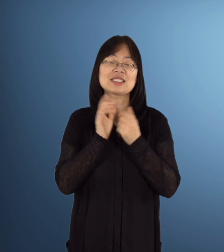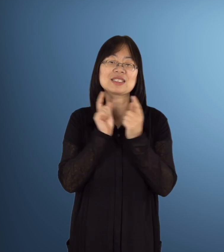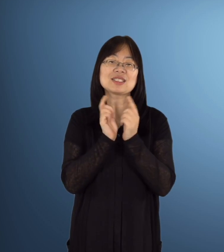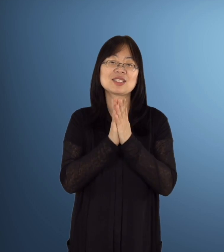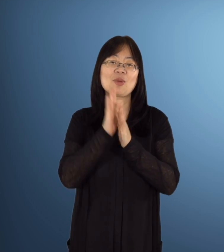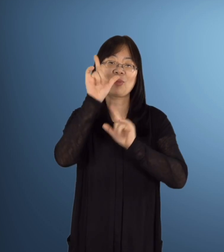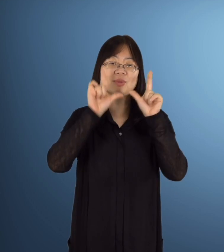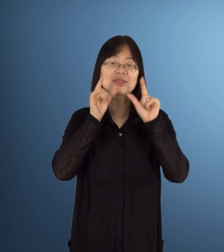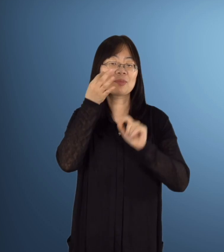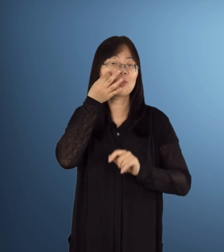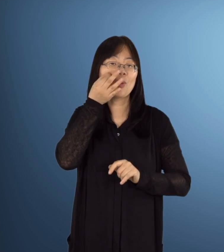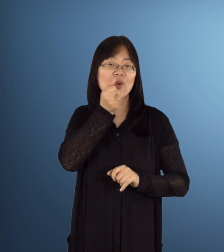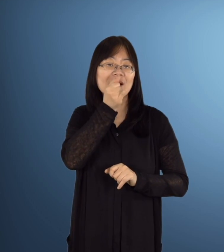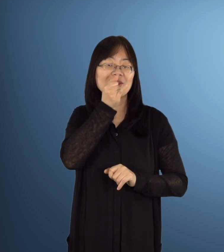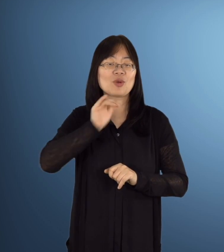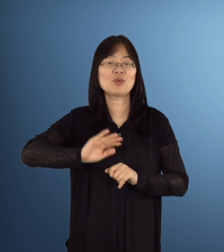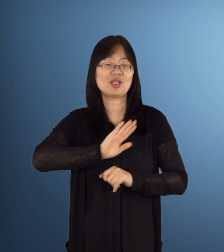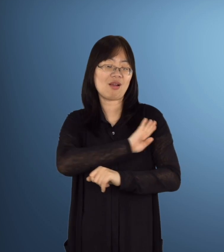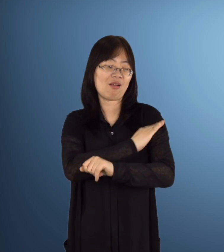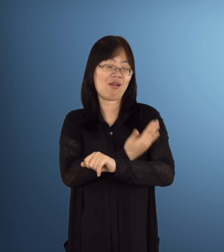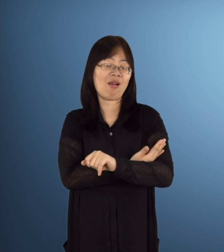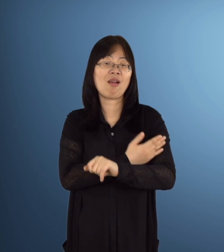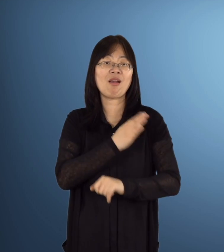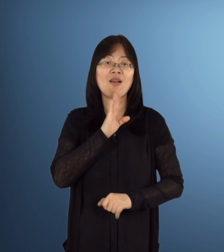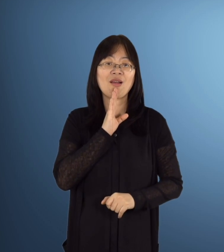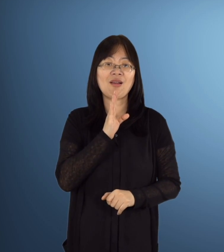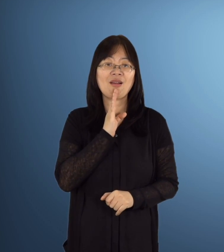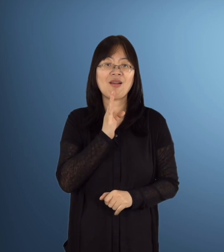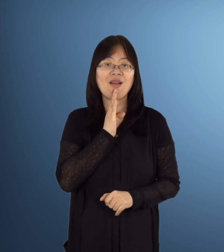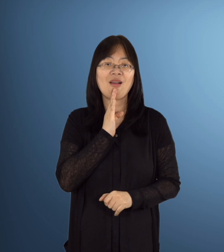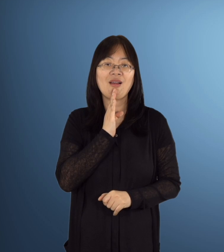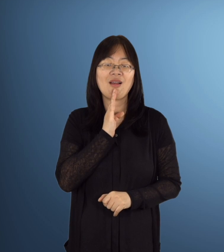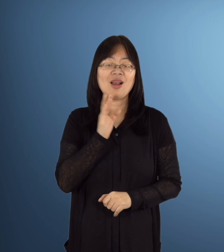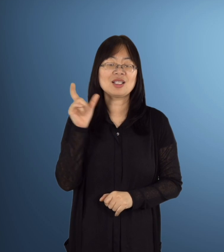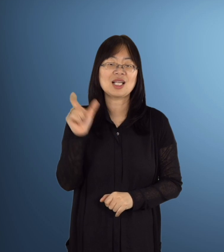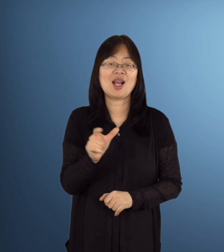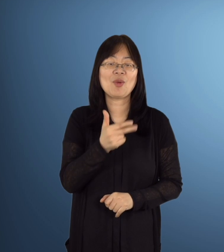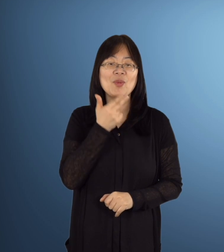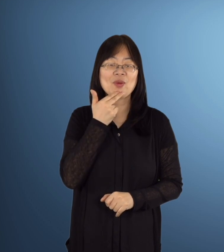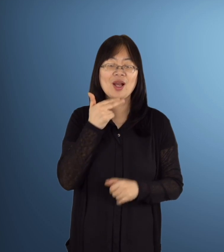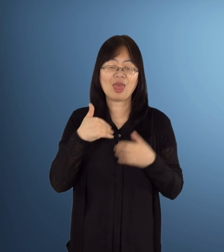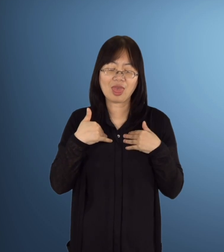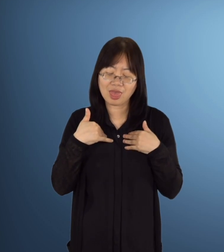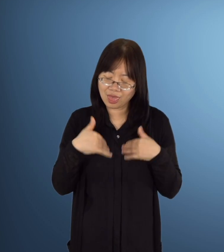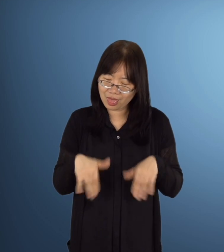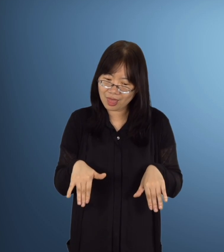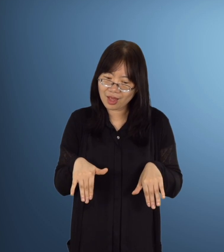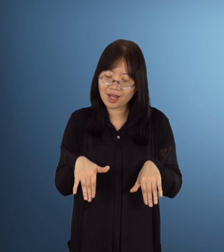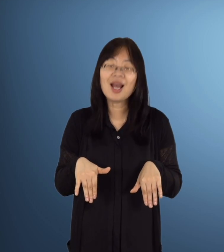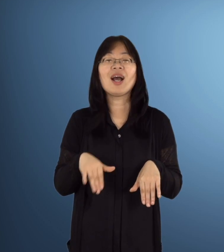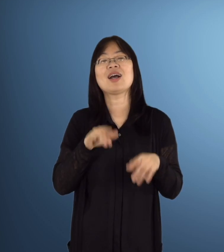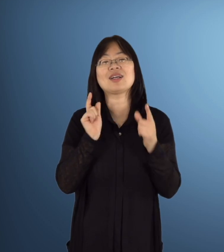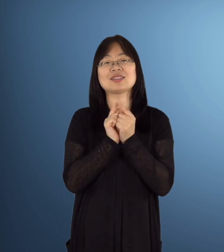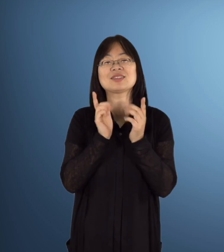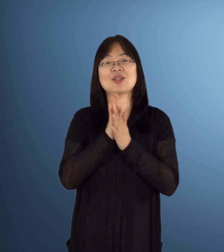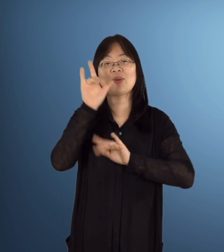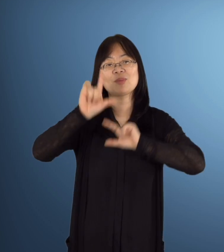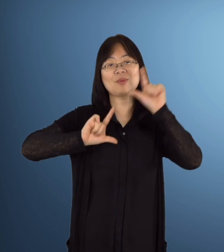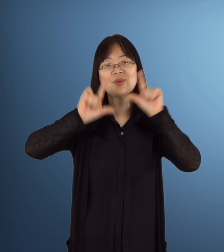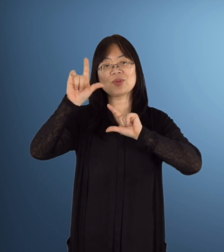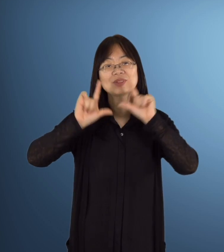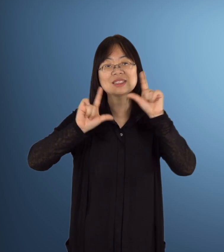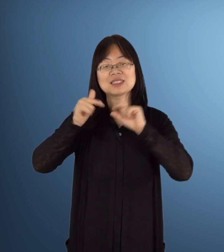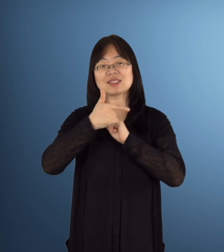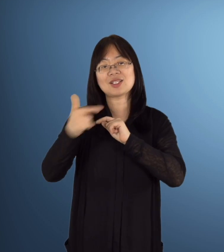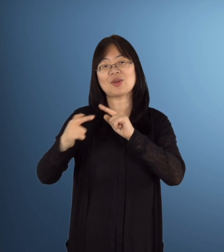드러나고 우리 실력이 얼마나 단단하지 못하고 허약한가의 실체가